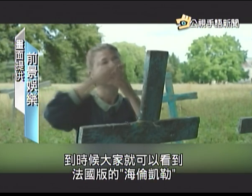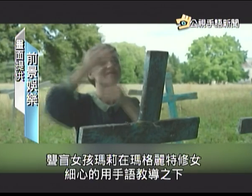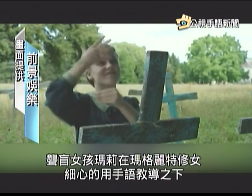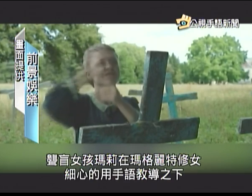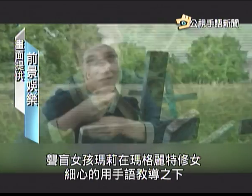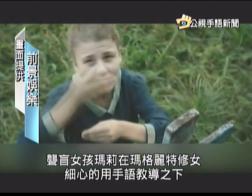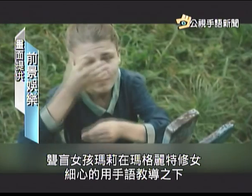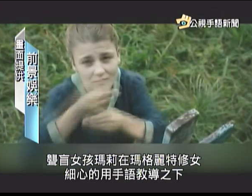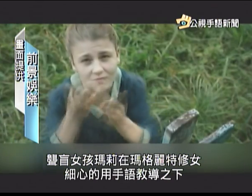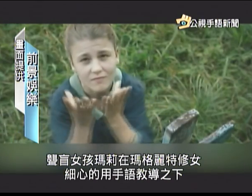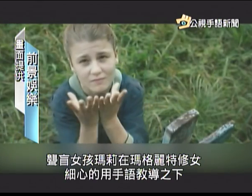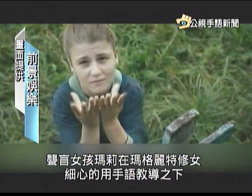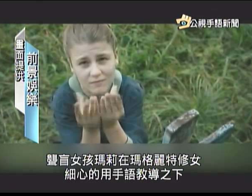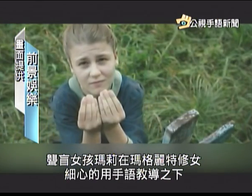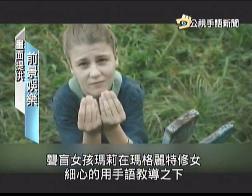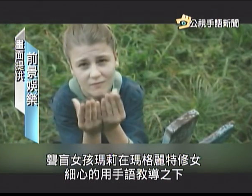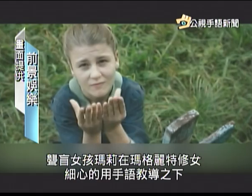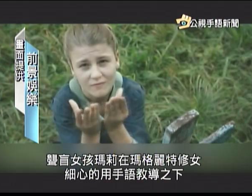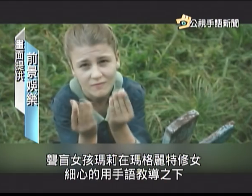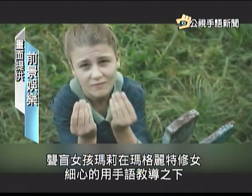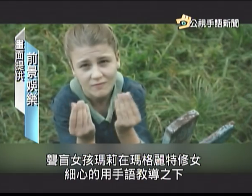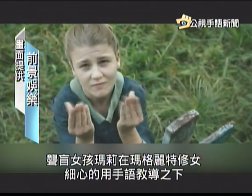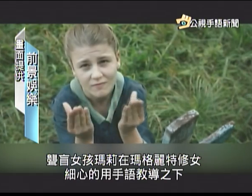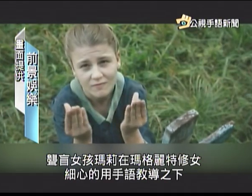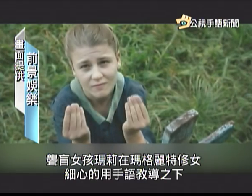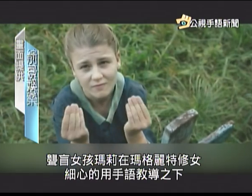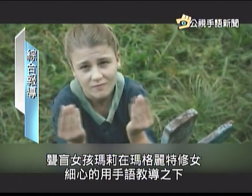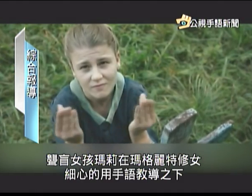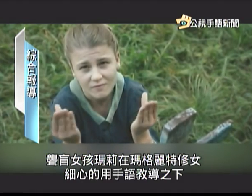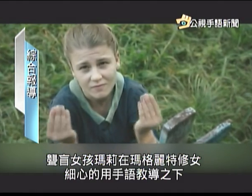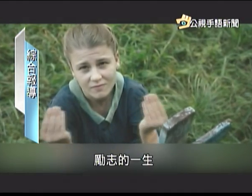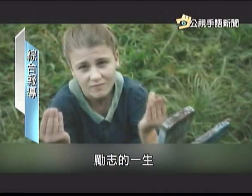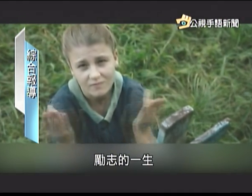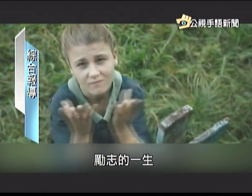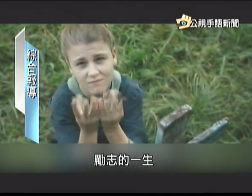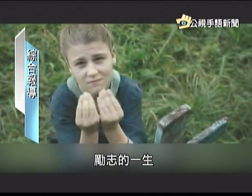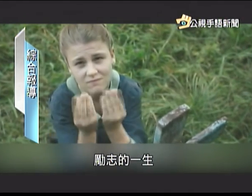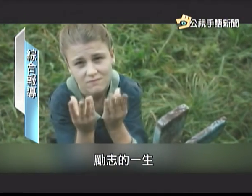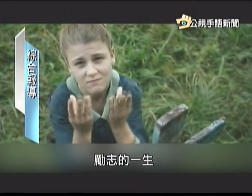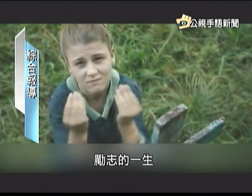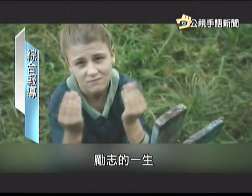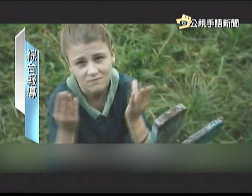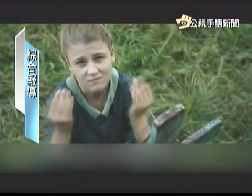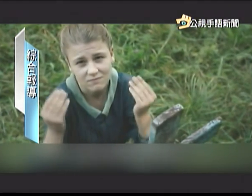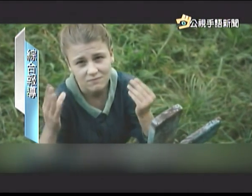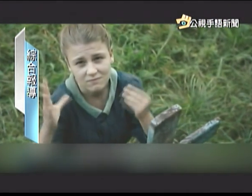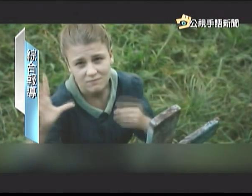玛丽在玛格丽特修女细心的用手语教导之下励志的一生。记者综合报道。